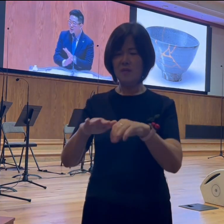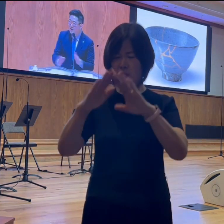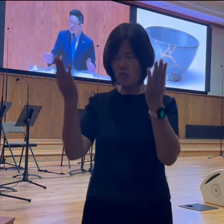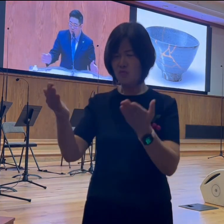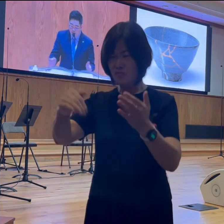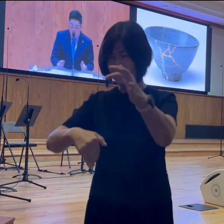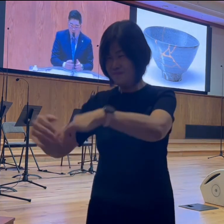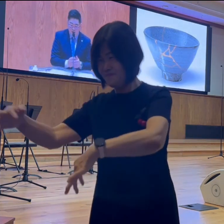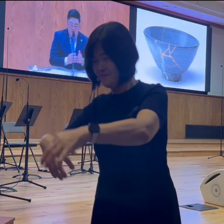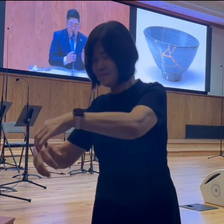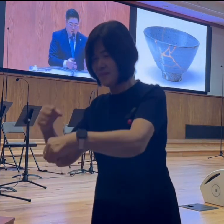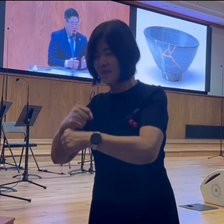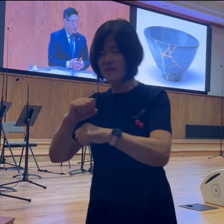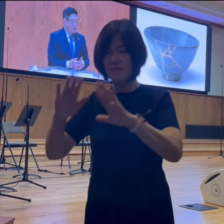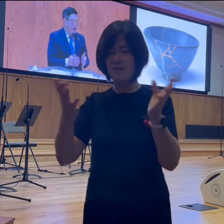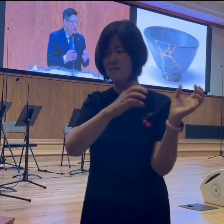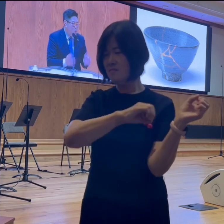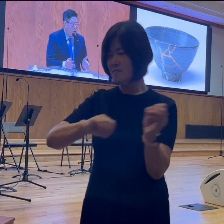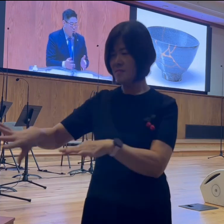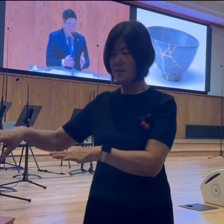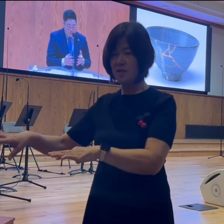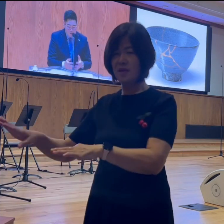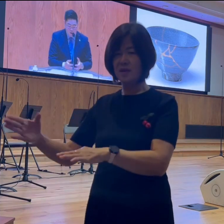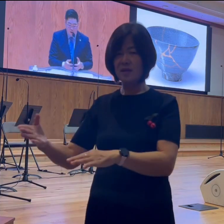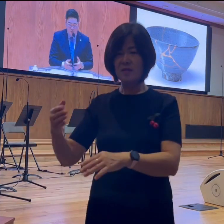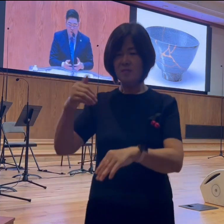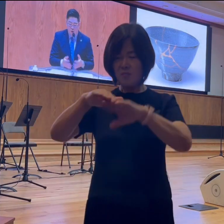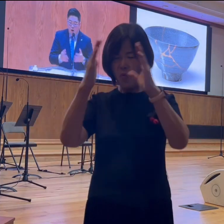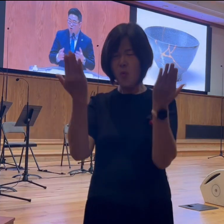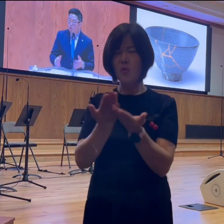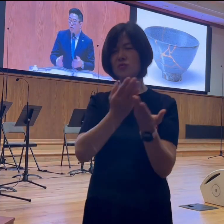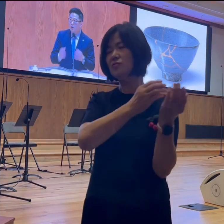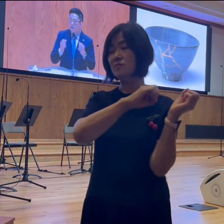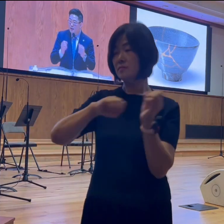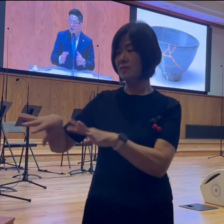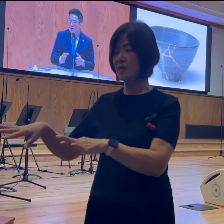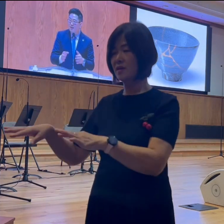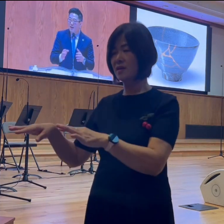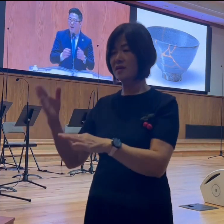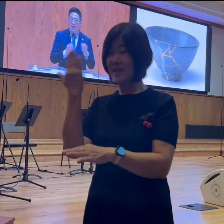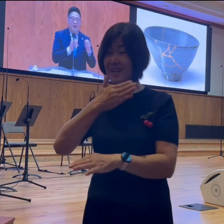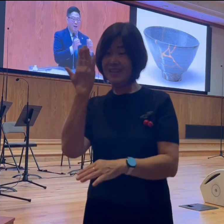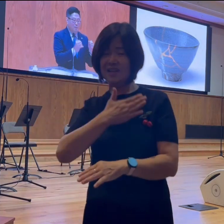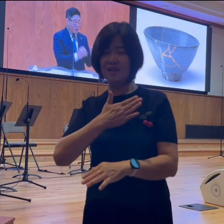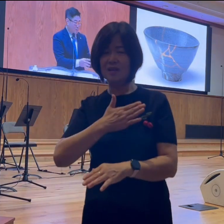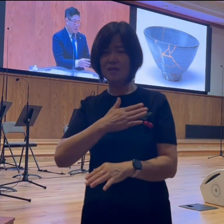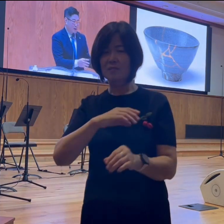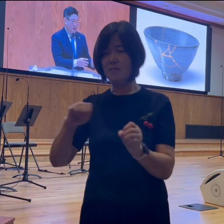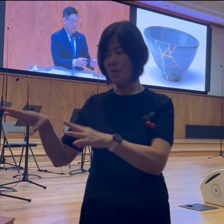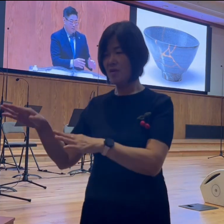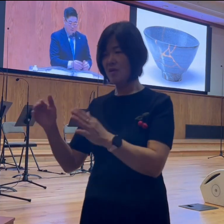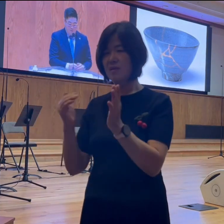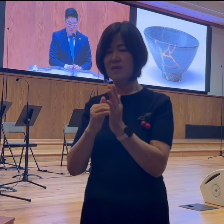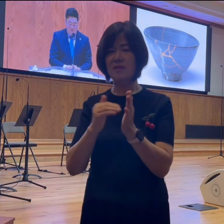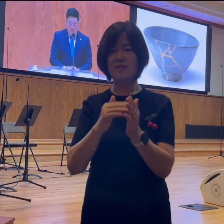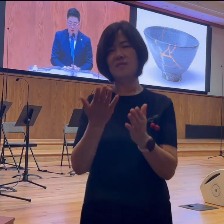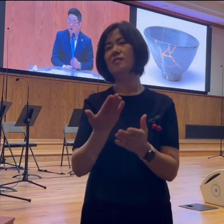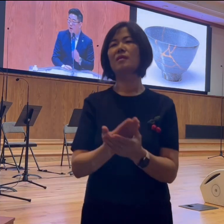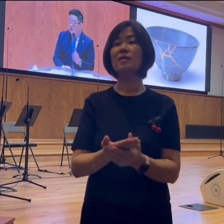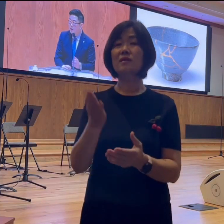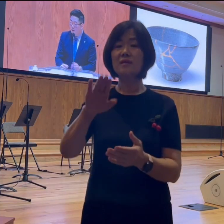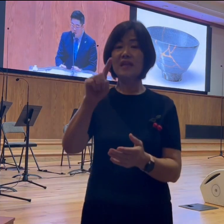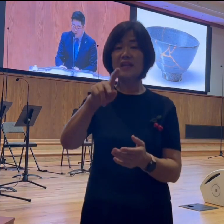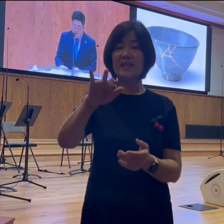샅샅이 그 바닥을 쓸어가면서 한 조각도 남기지 않고 주워서 깨끗하게 버립니다. 그런데